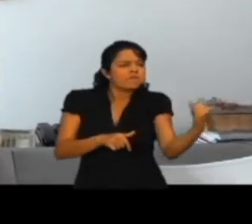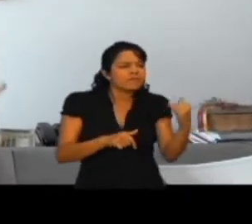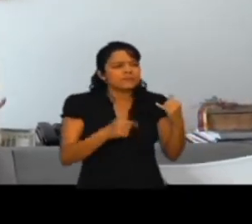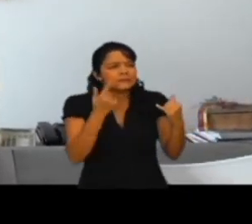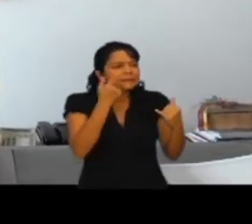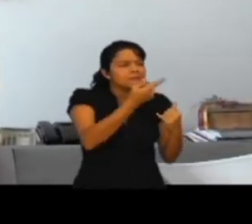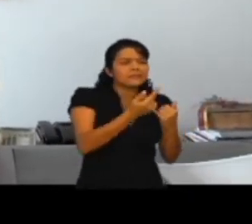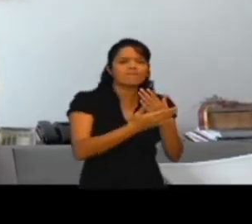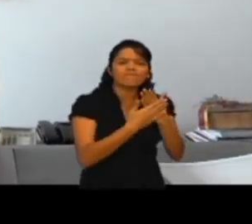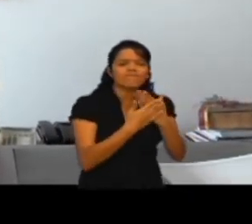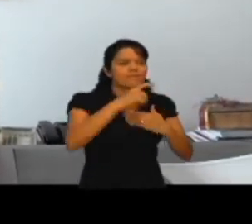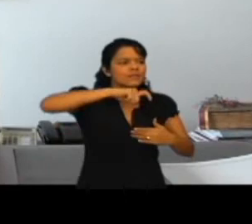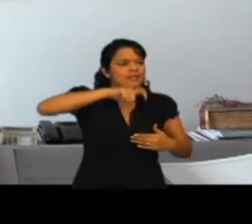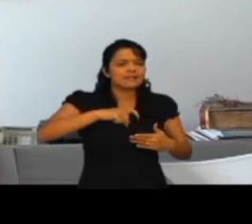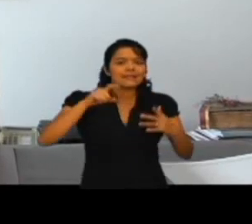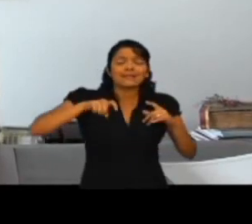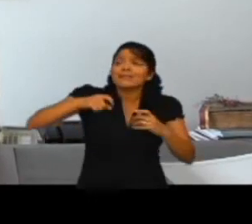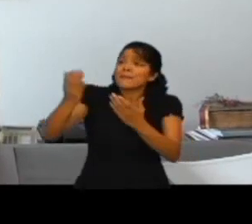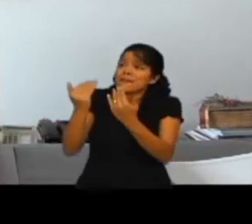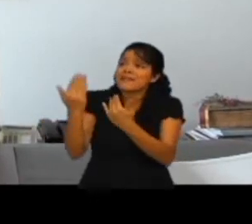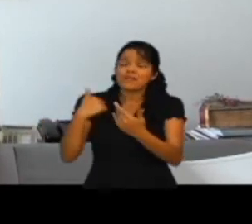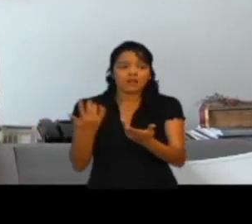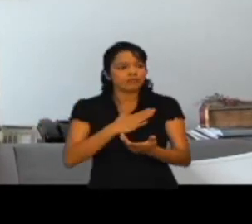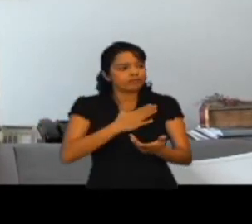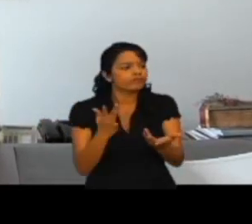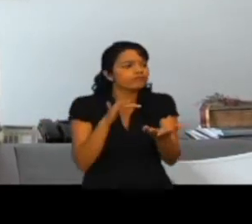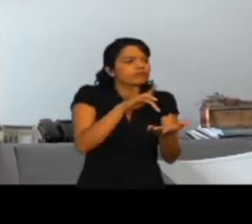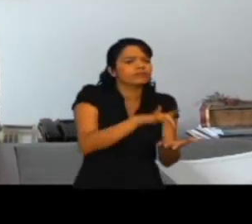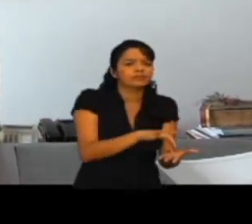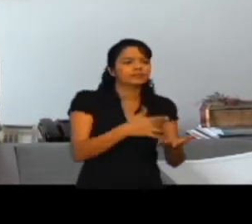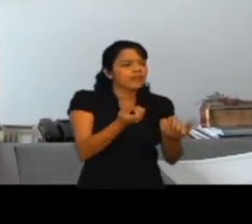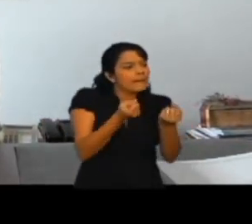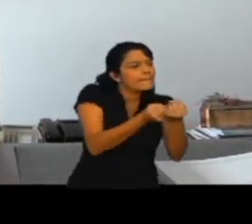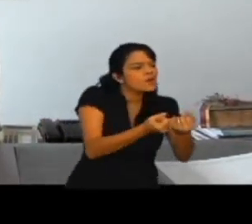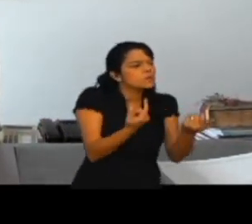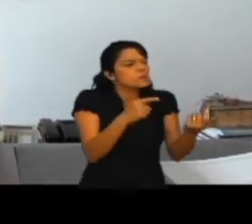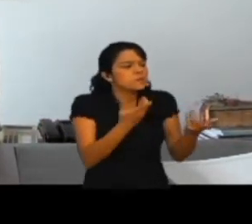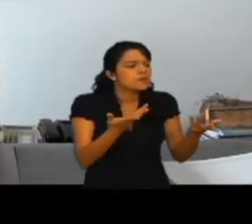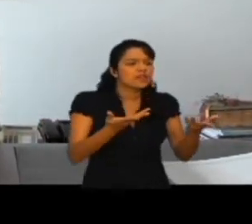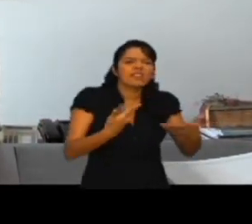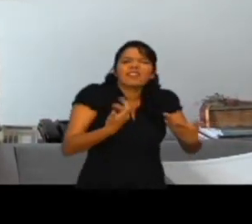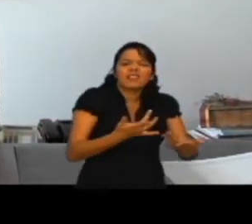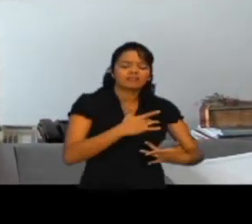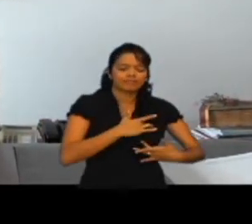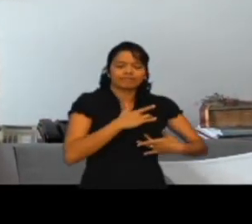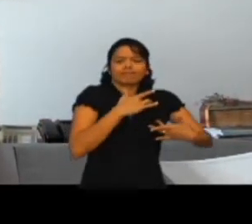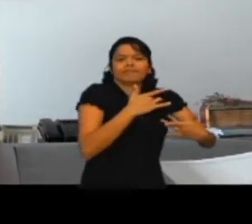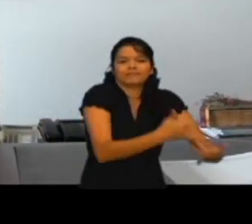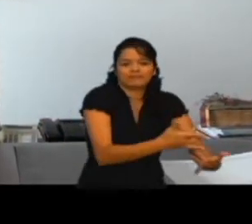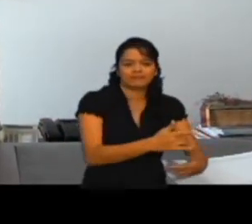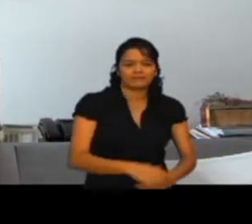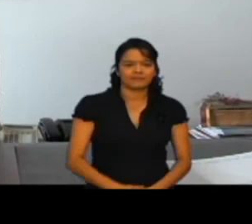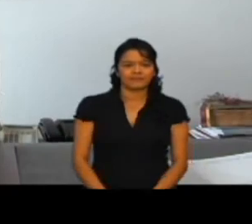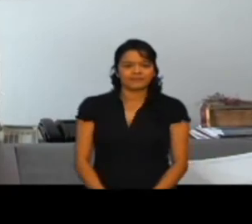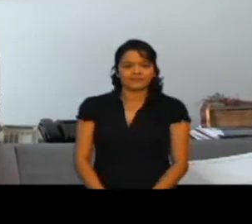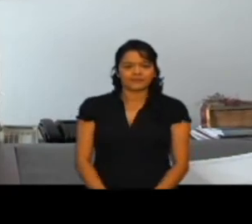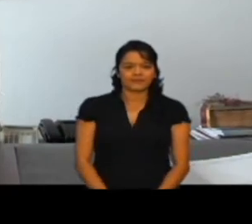hay necesidades, donde la gente requiere la presencia, para precisamente dar como ese apoyo, pero es un apoyo más de